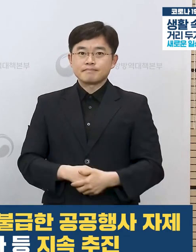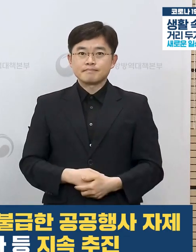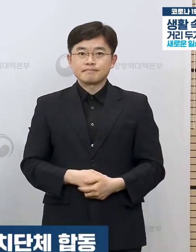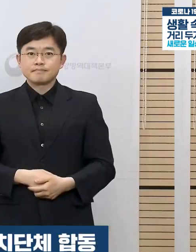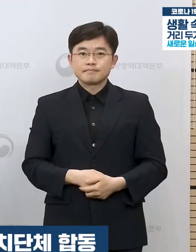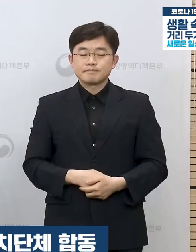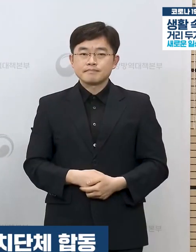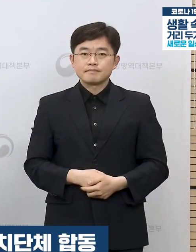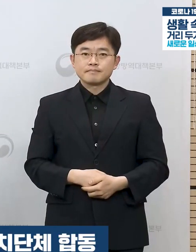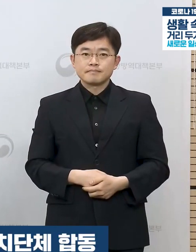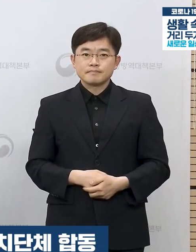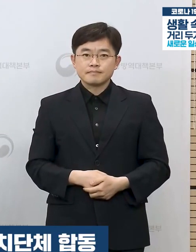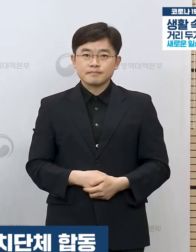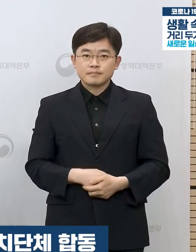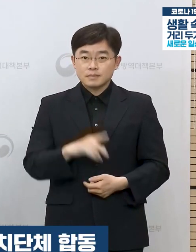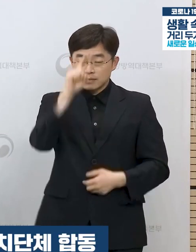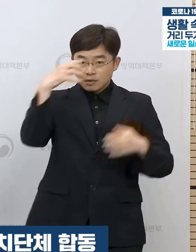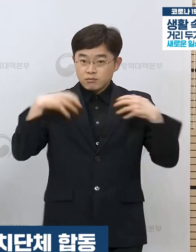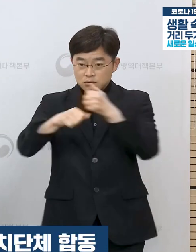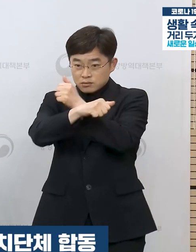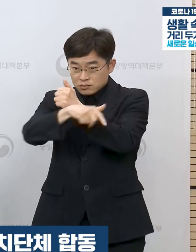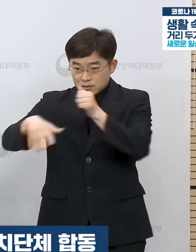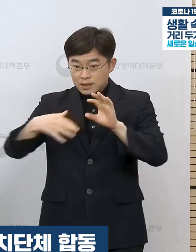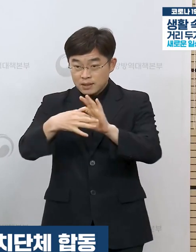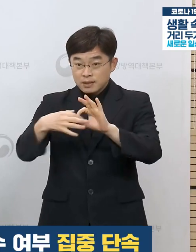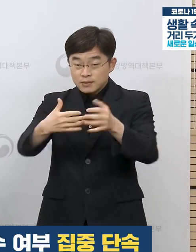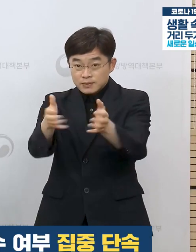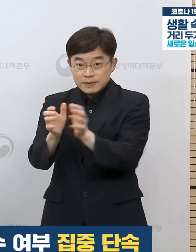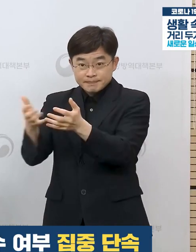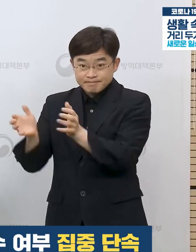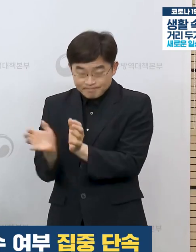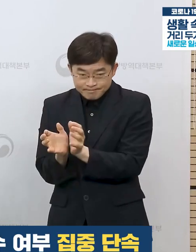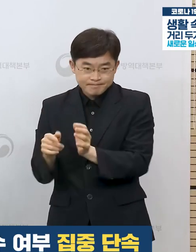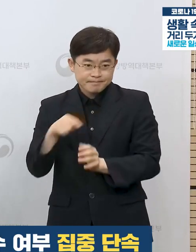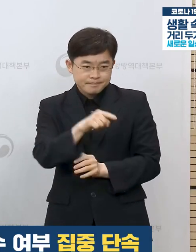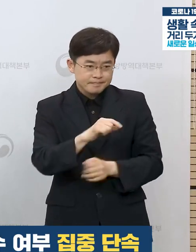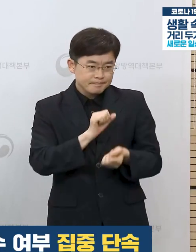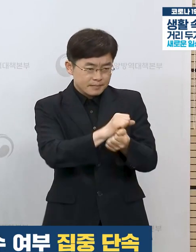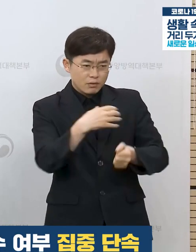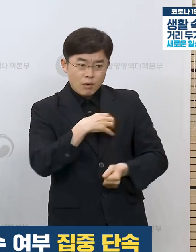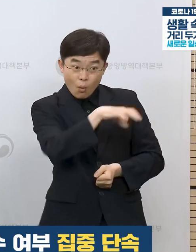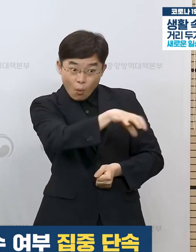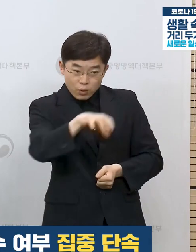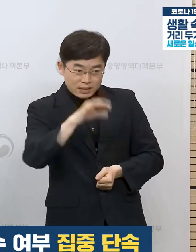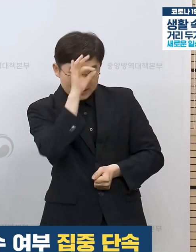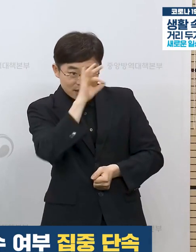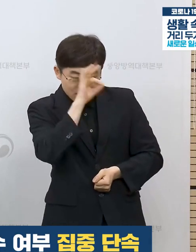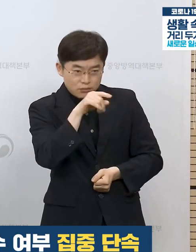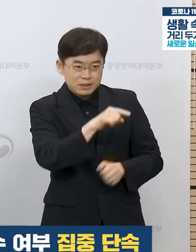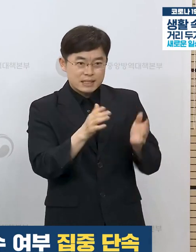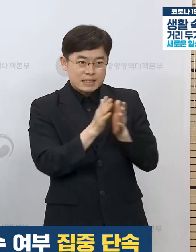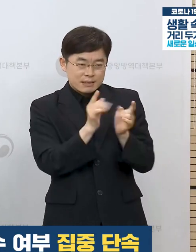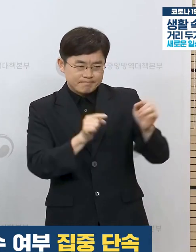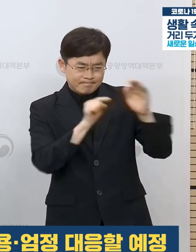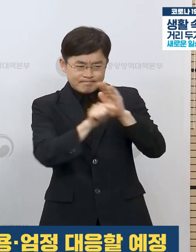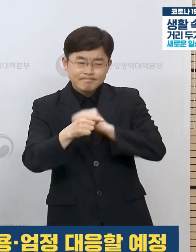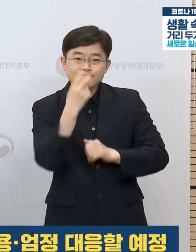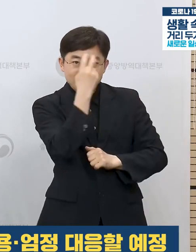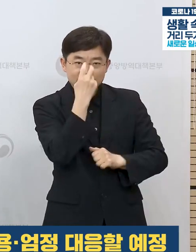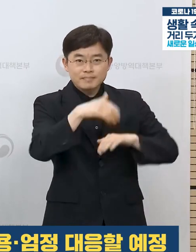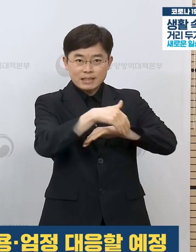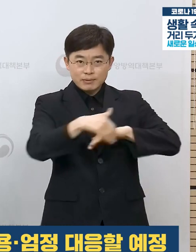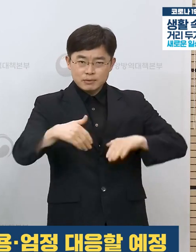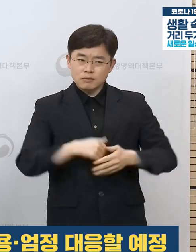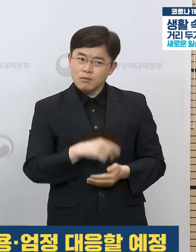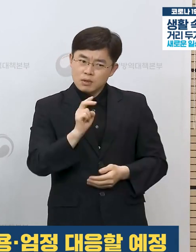추진하겠습니다. 관계부처 지방자치단체 합동으로 취약시설의 방역수칙 준수 여부를 집중 단속하여